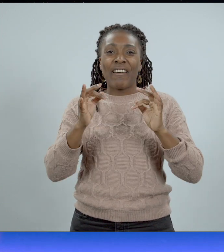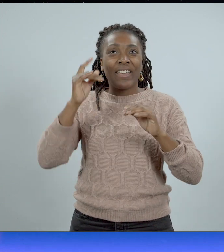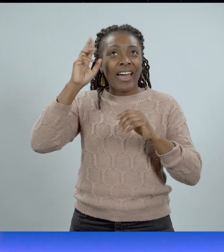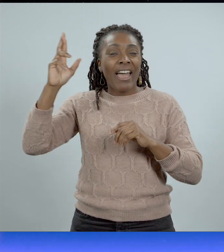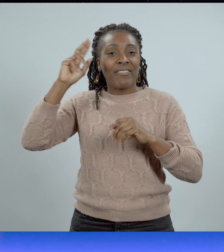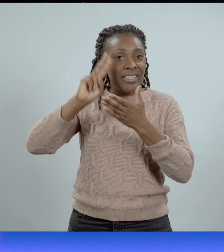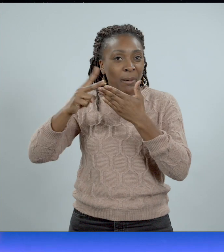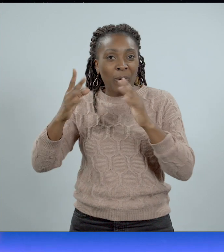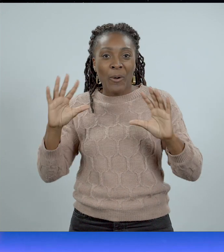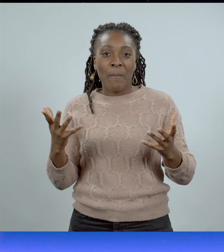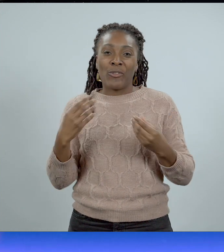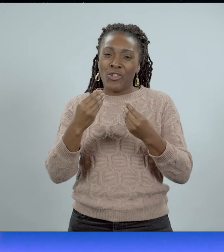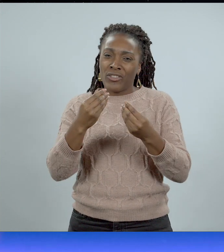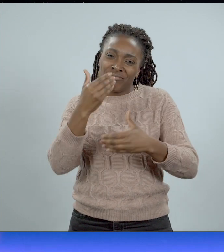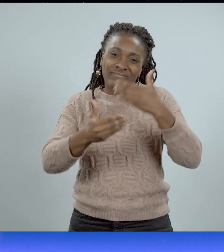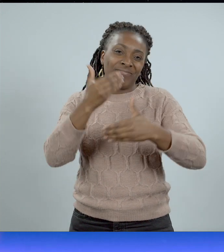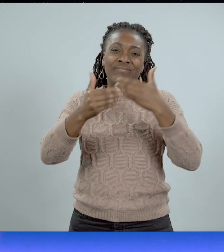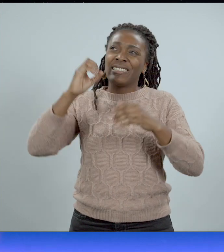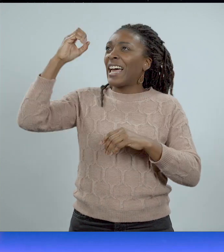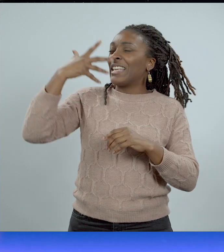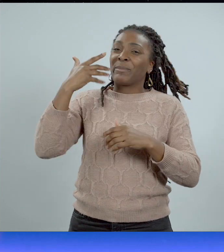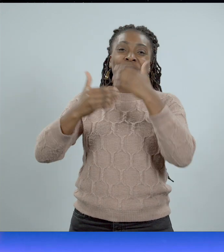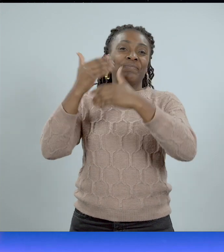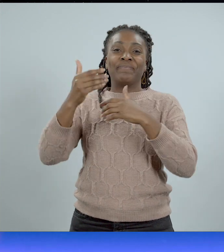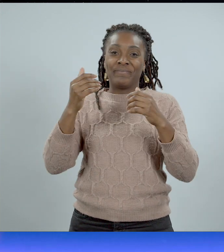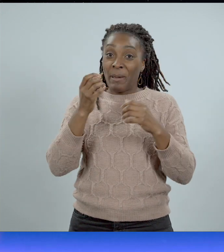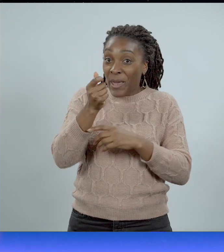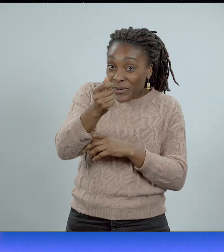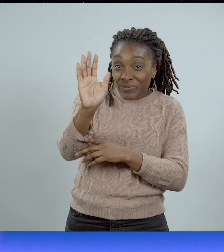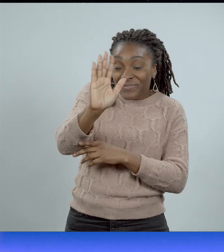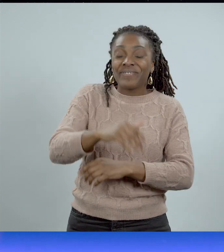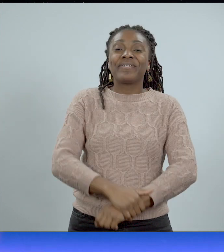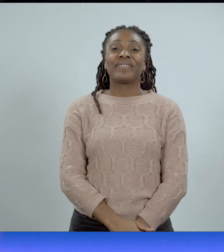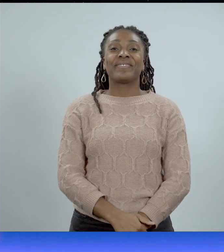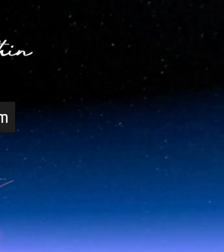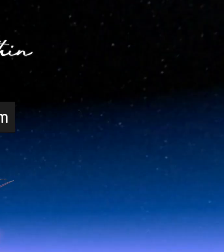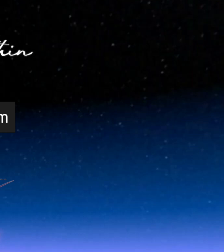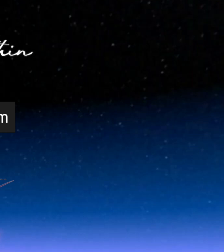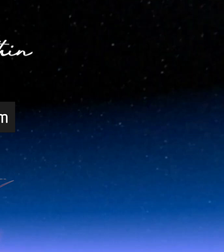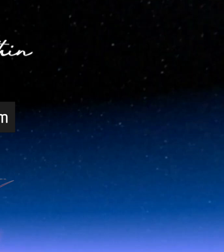rêves et qu'il puisse vous faire vivre et grandir dans la vie de l'esprit. Et je vous dis à très bientôt, au revoir.